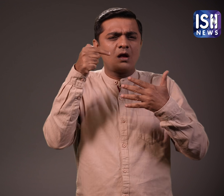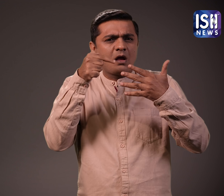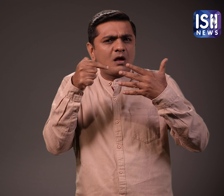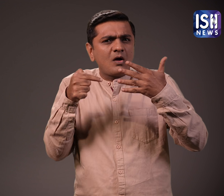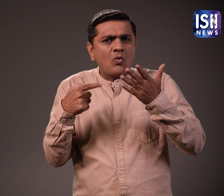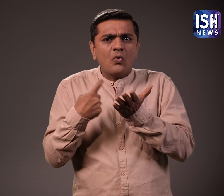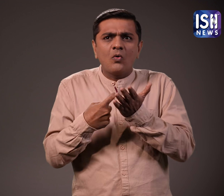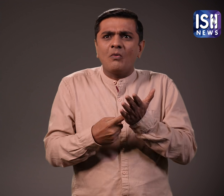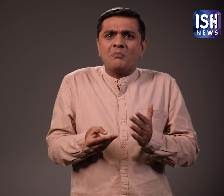नियम बहुत सक्त है